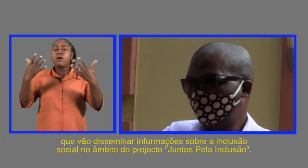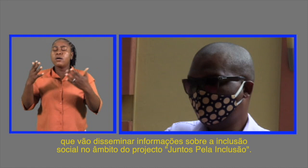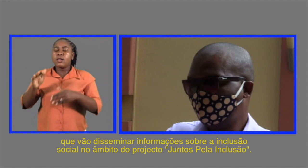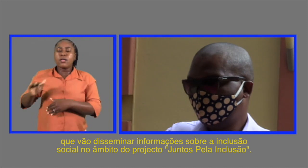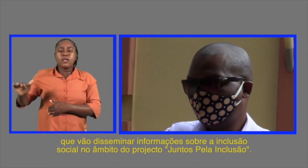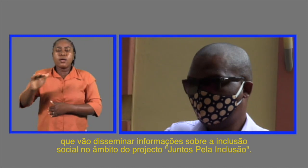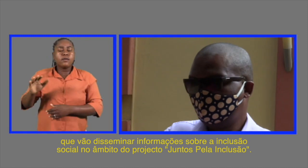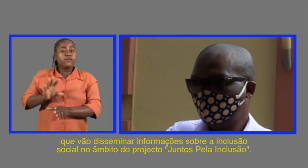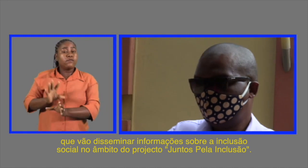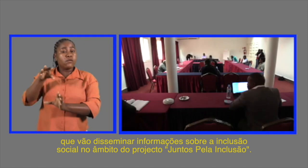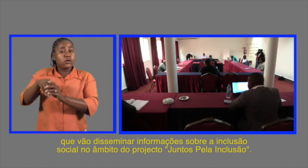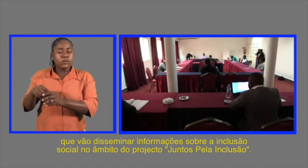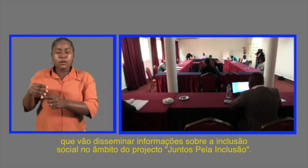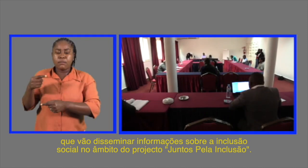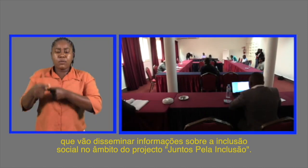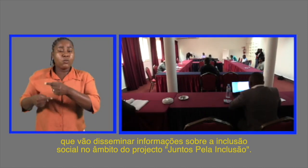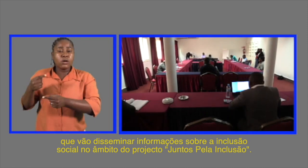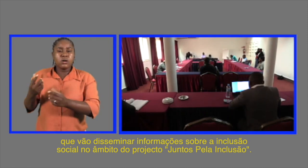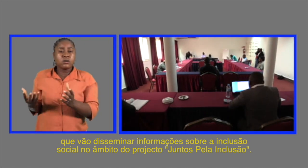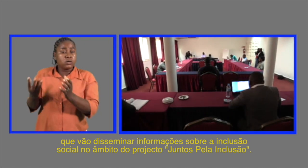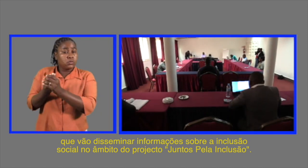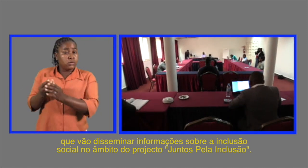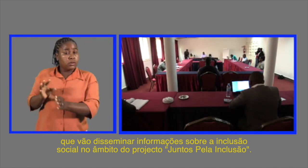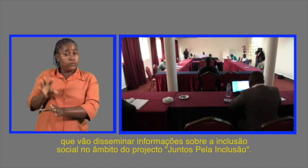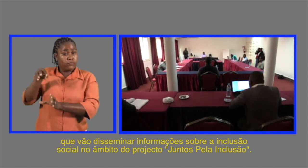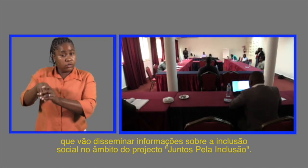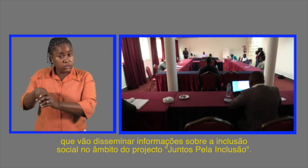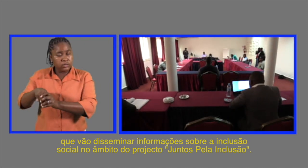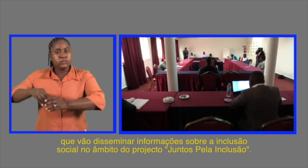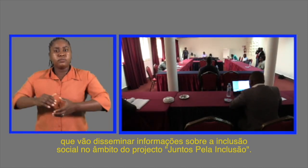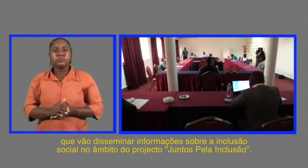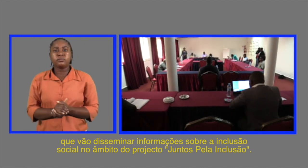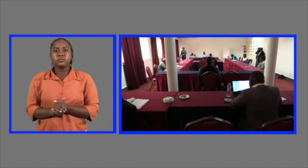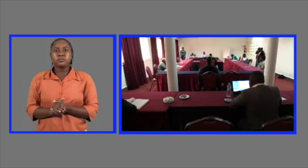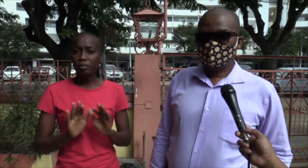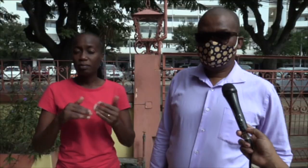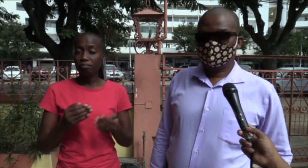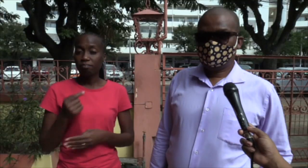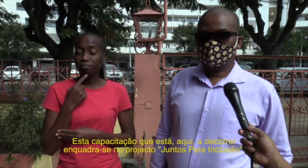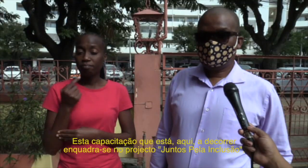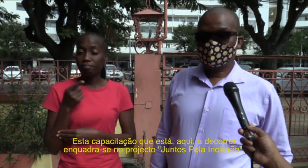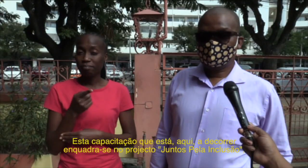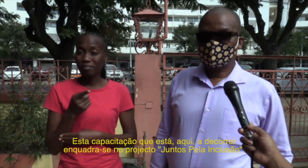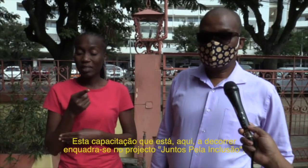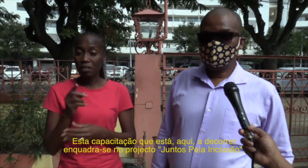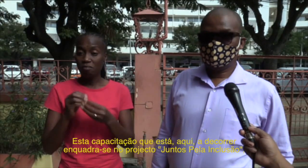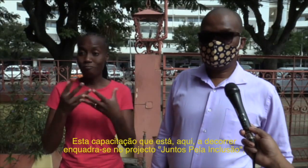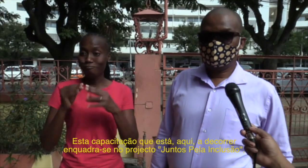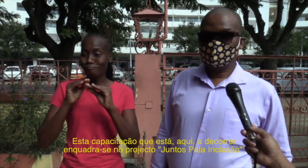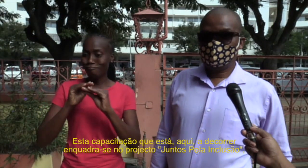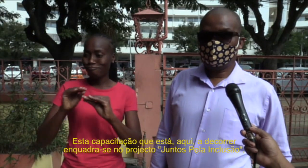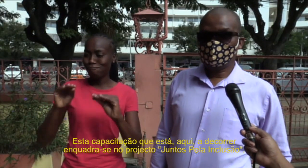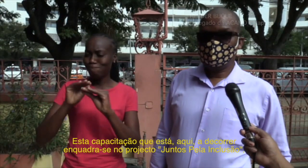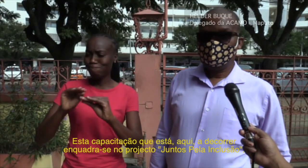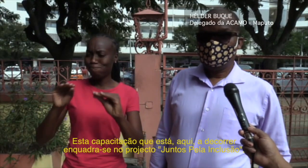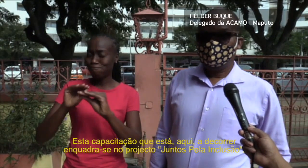sobre a inclusão social no âmbito do projeto Juntos pela Inclusão Esta capacitação que